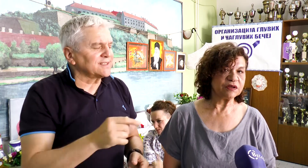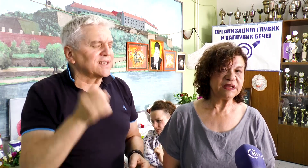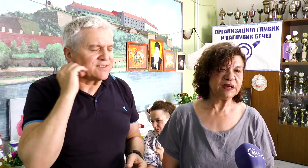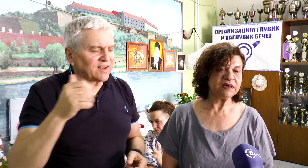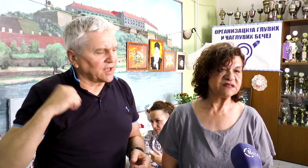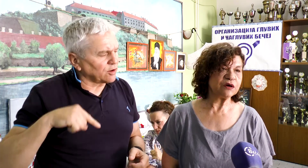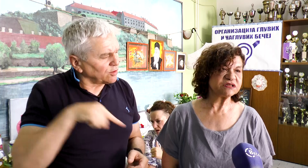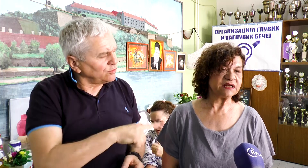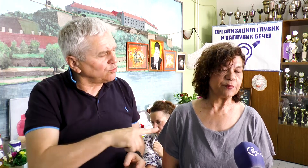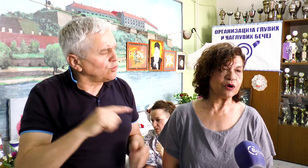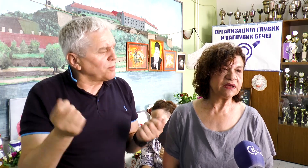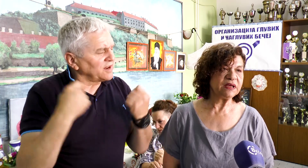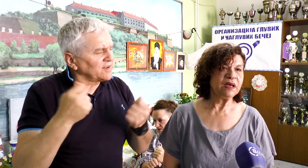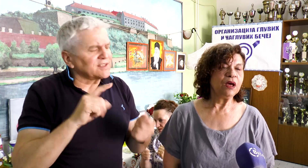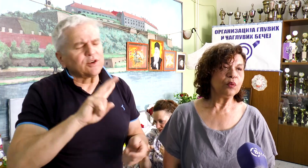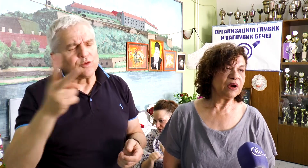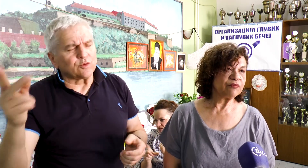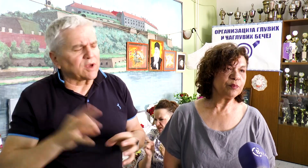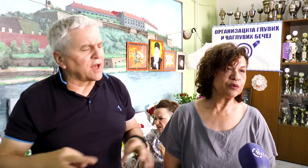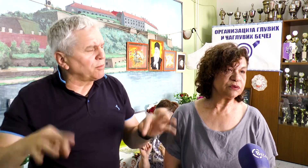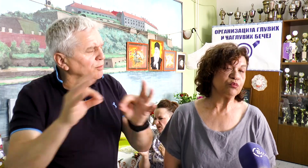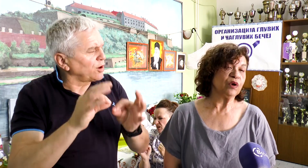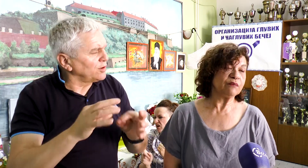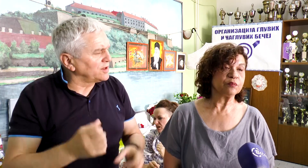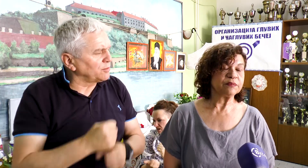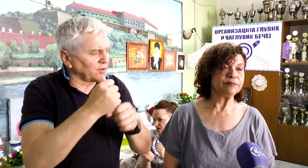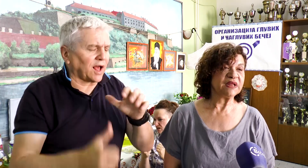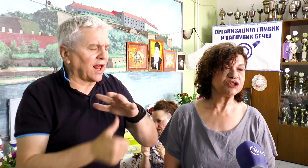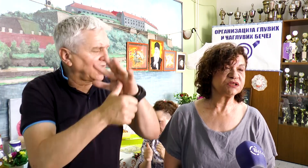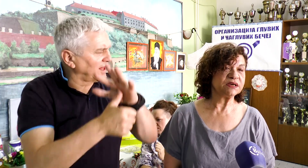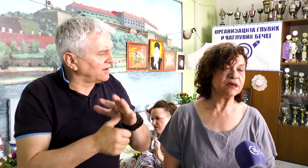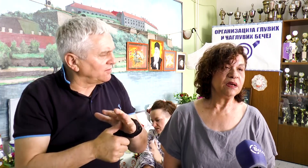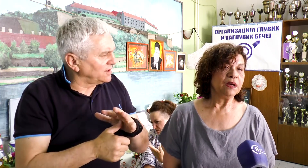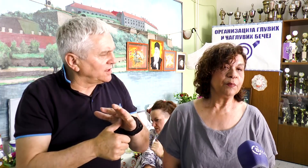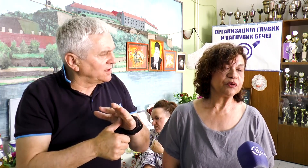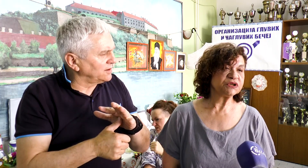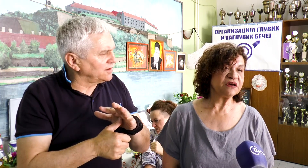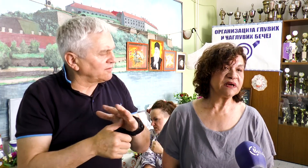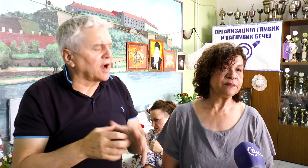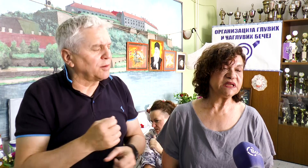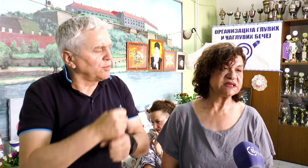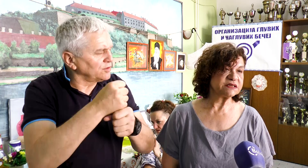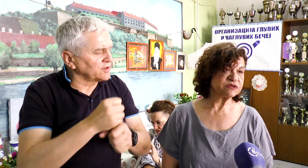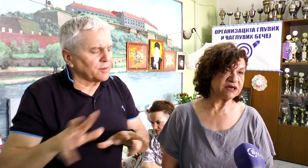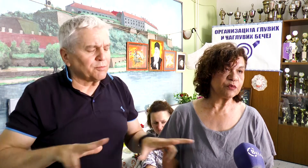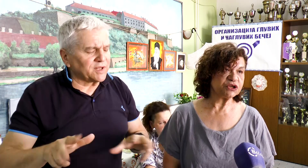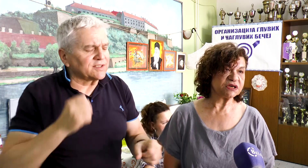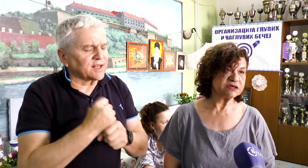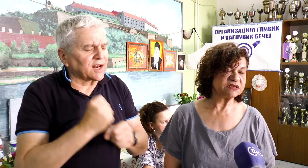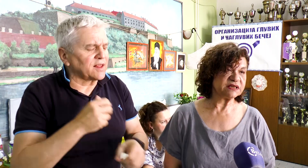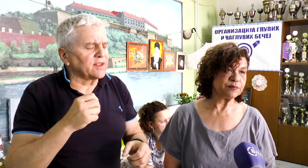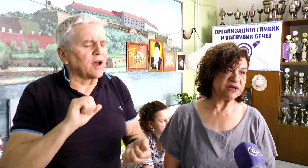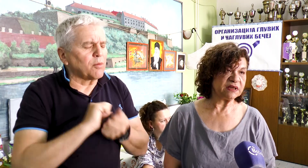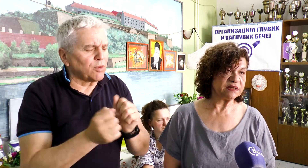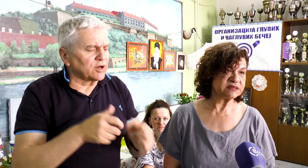svake godine i sve ostale projekte uglavnom naše podržava Ministarstvo za rad, boračka